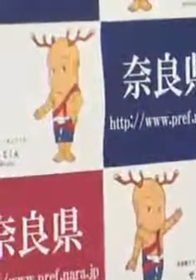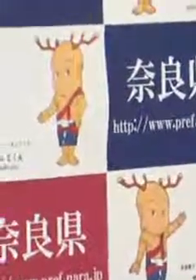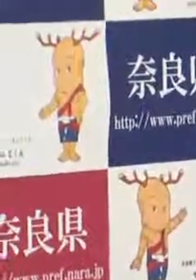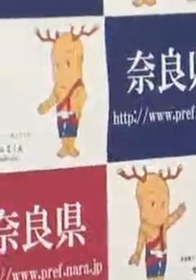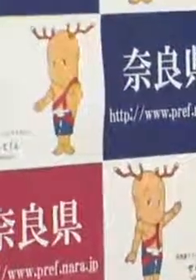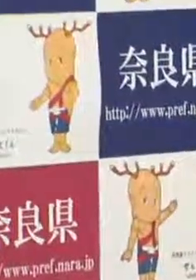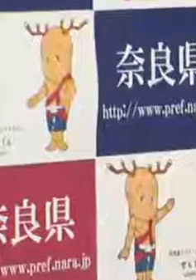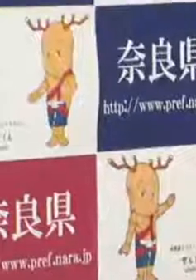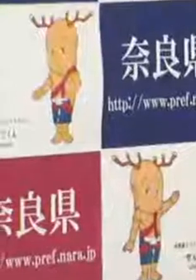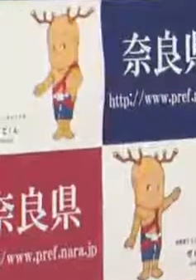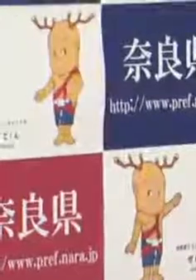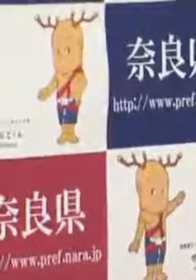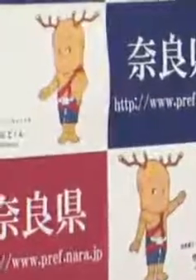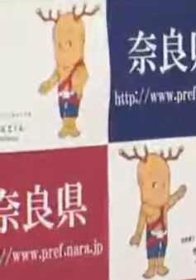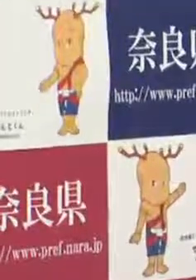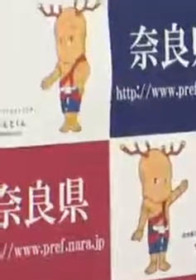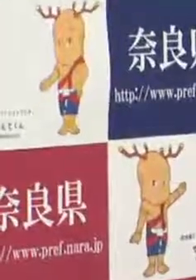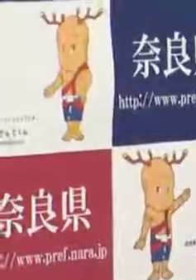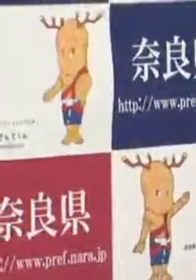ています。